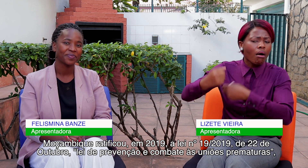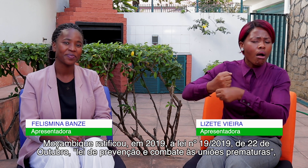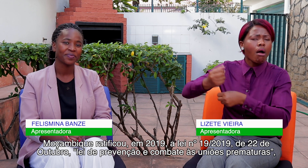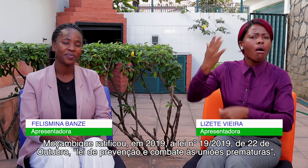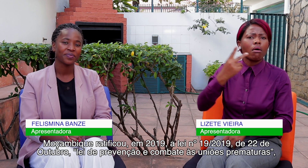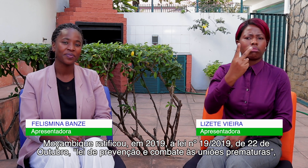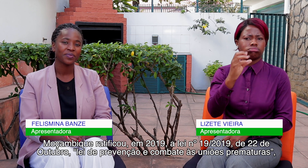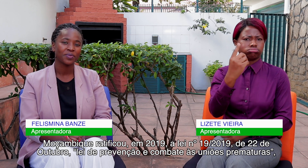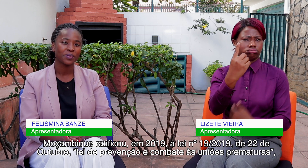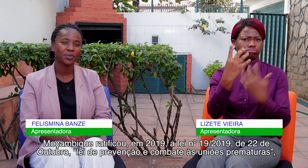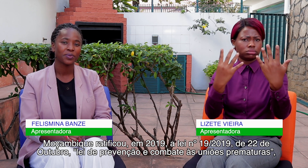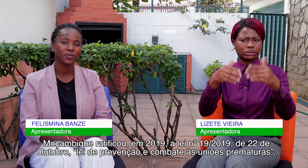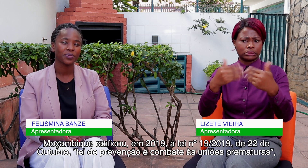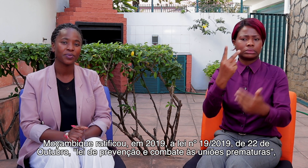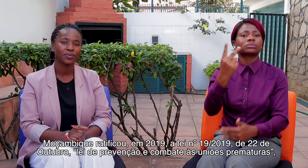a Lei número